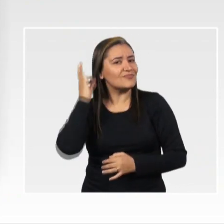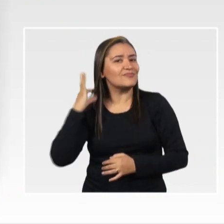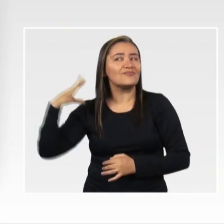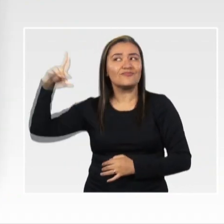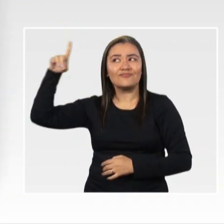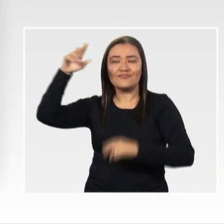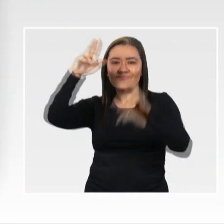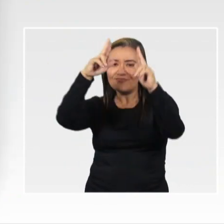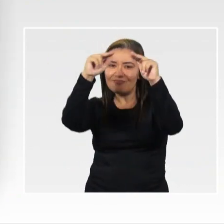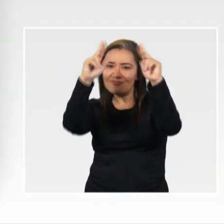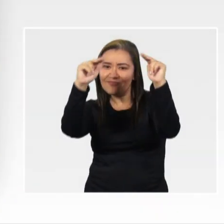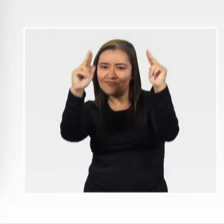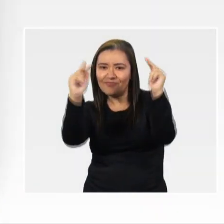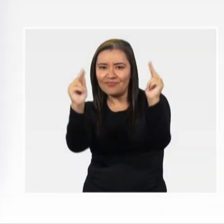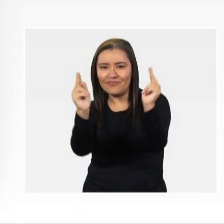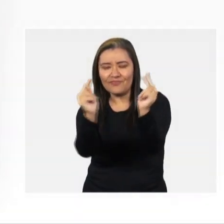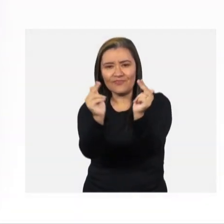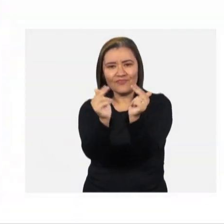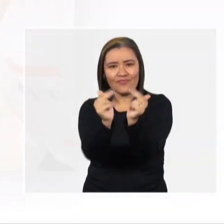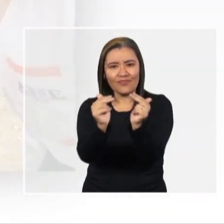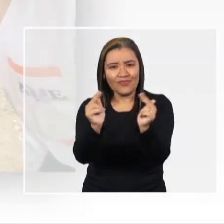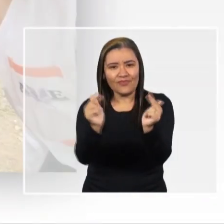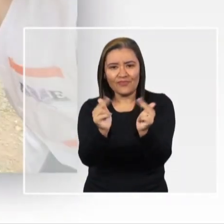os seus cabelos